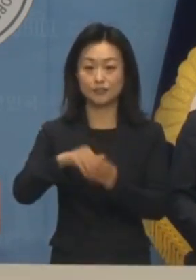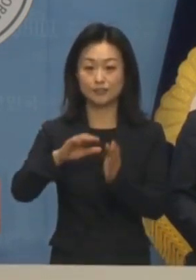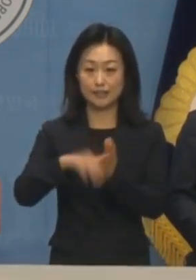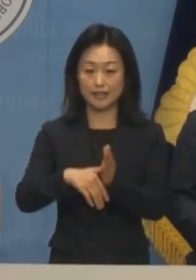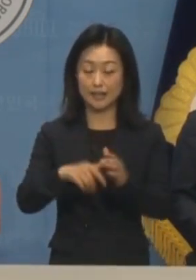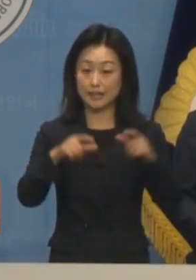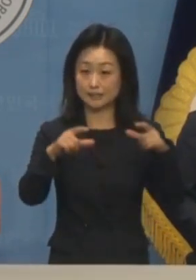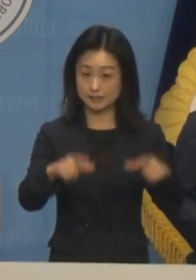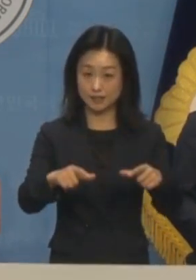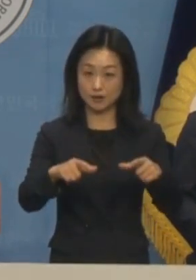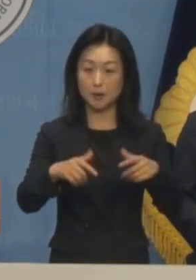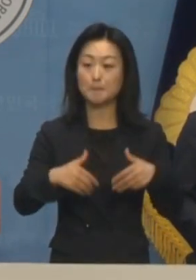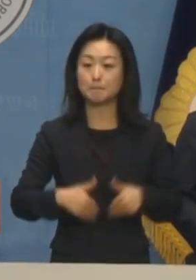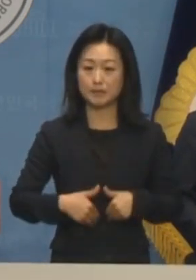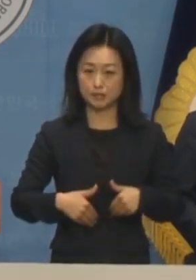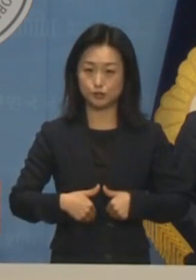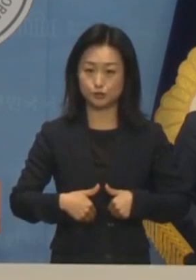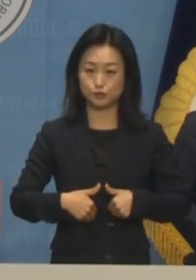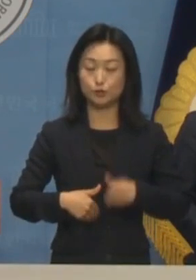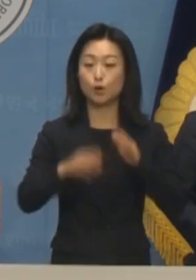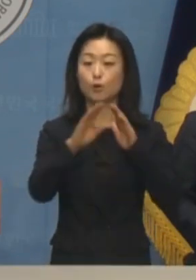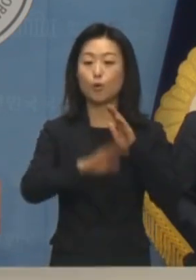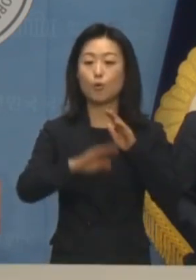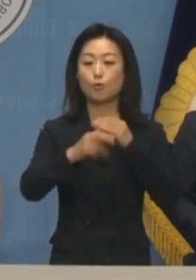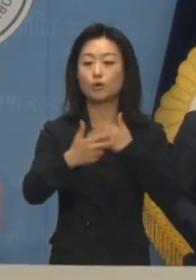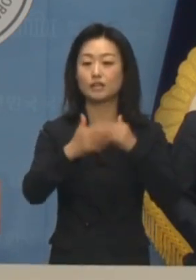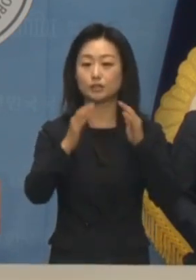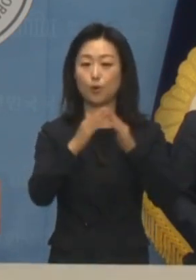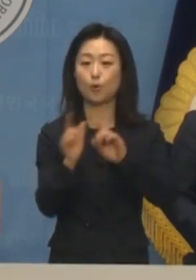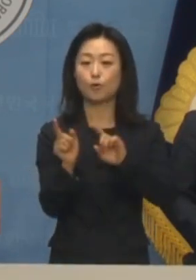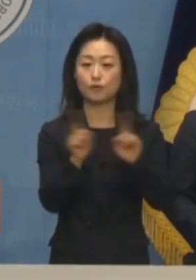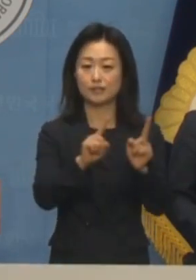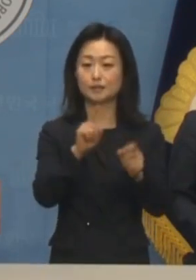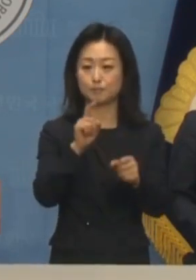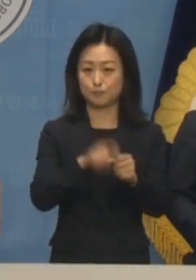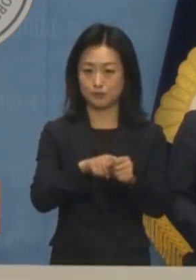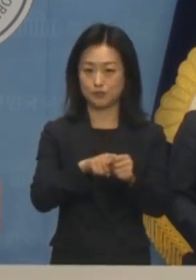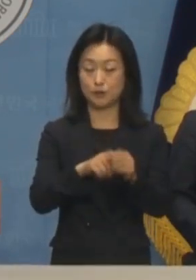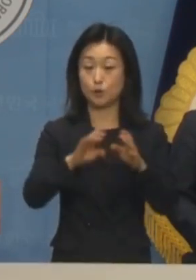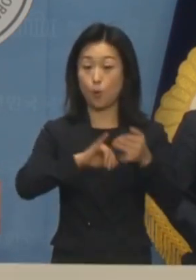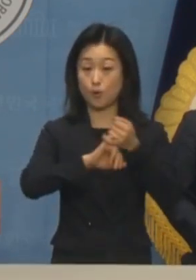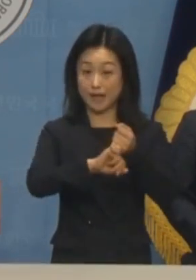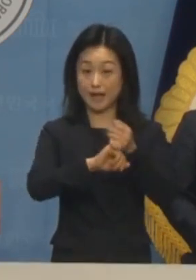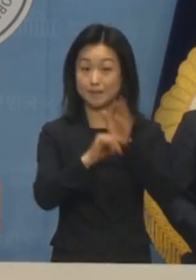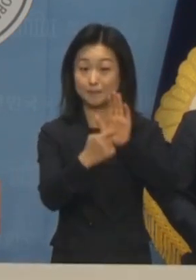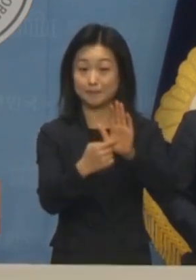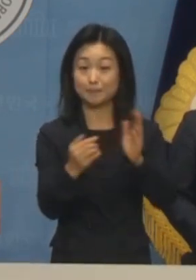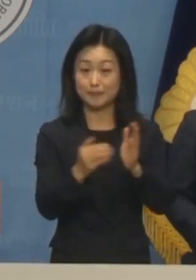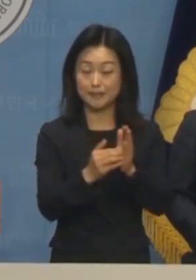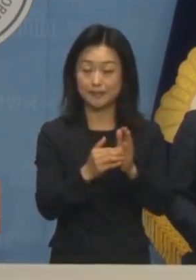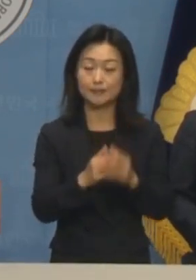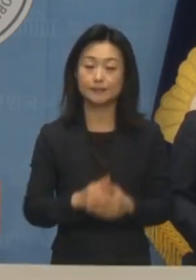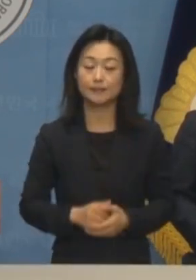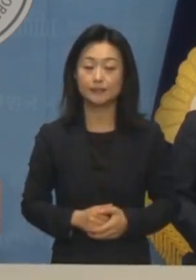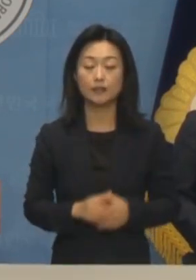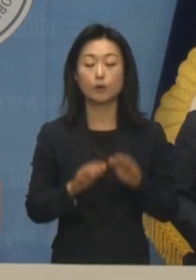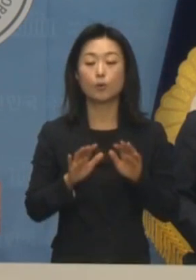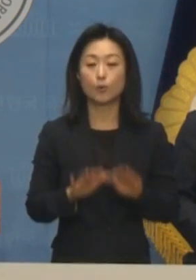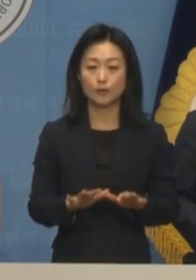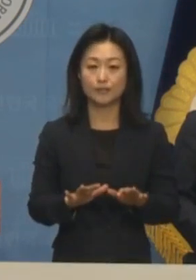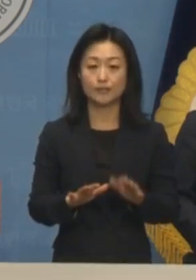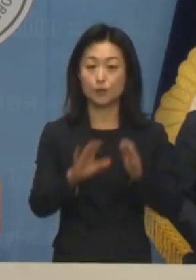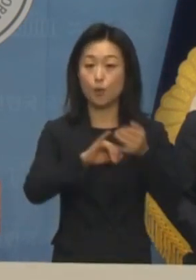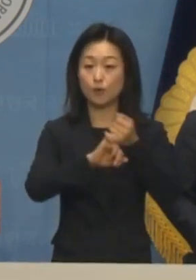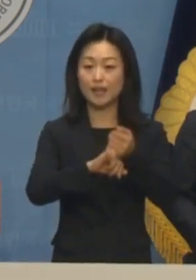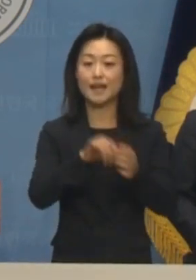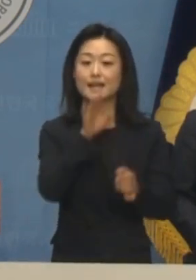지역 필수 공공의료 살리기를 공약한 바 있습니다. 오늘